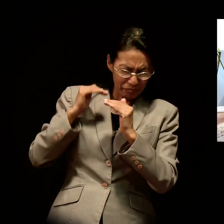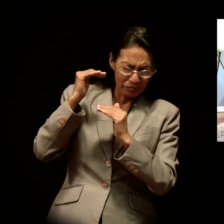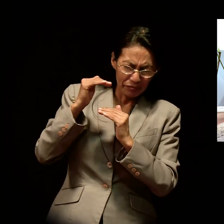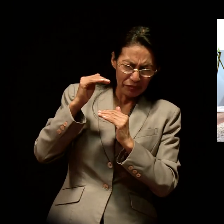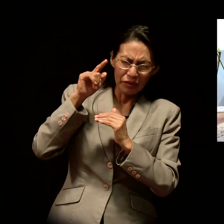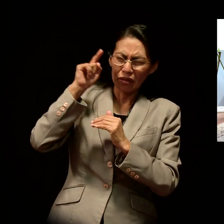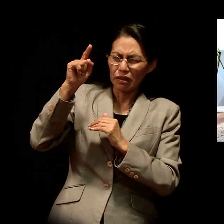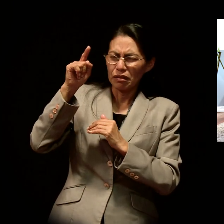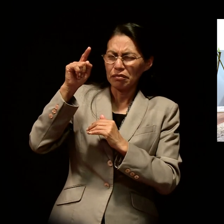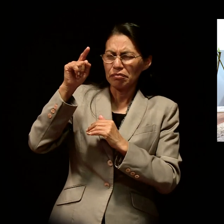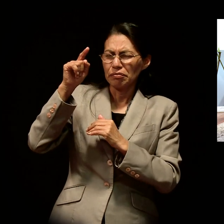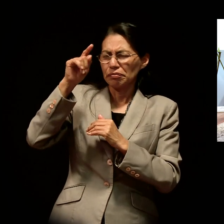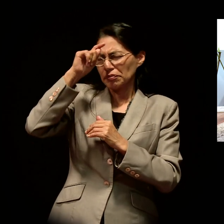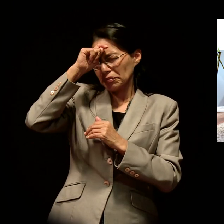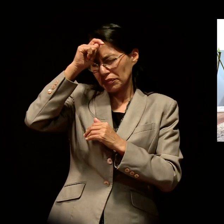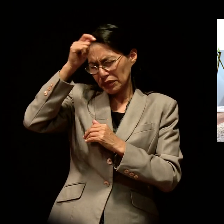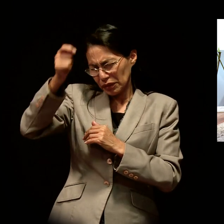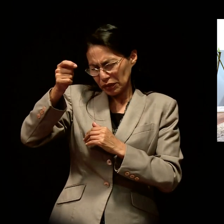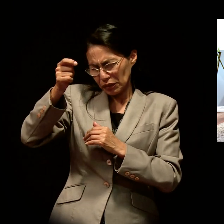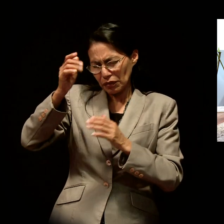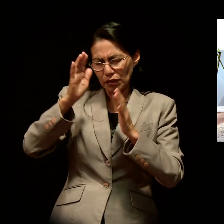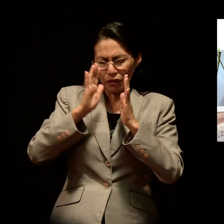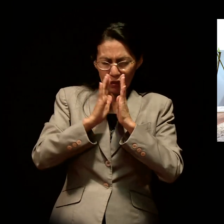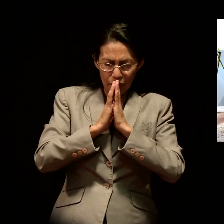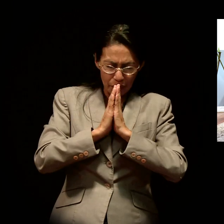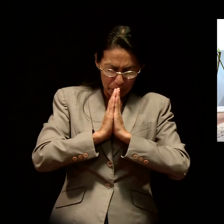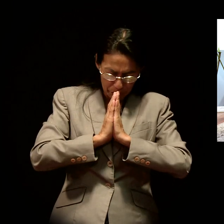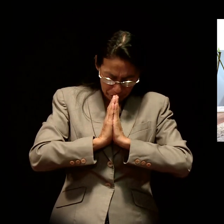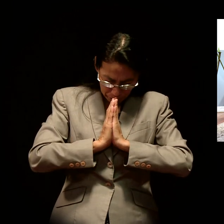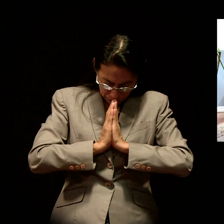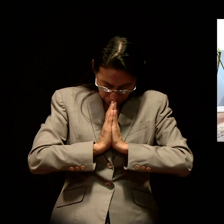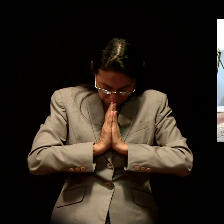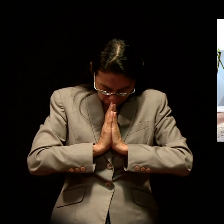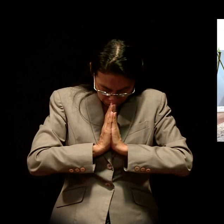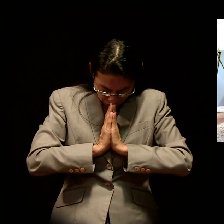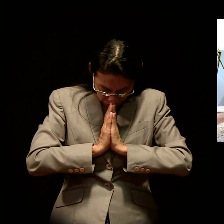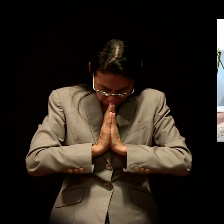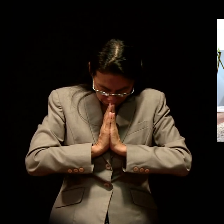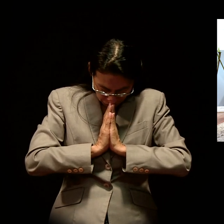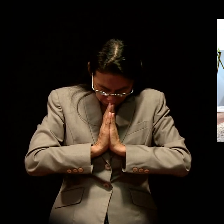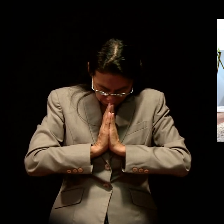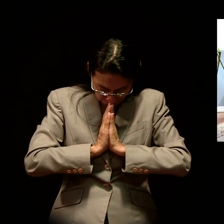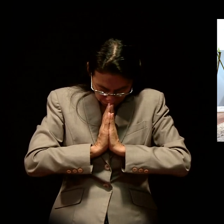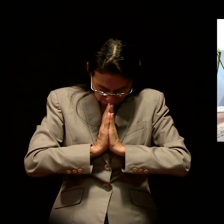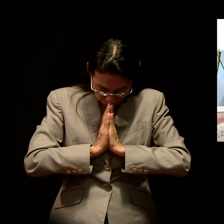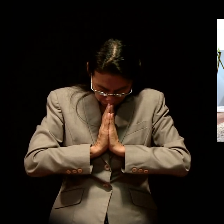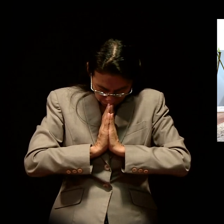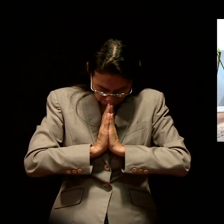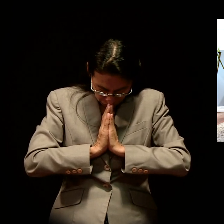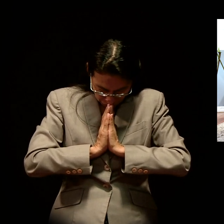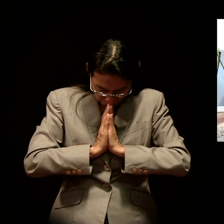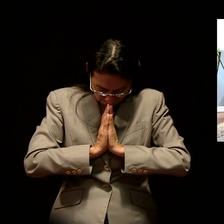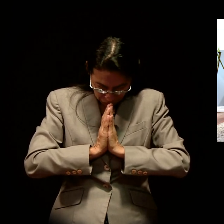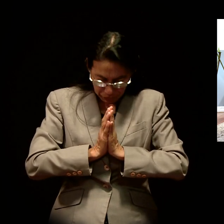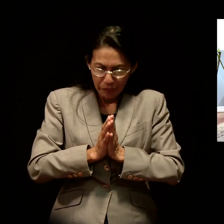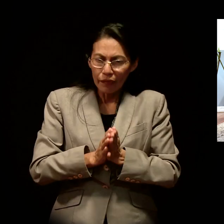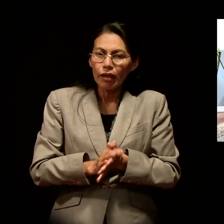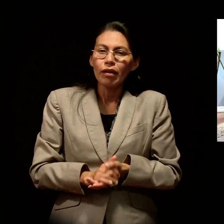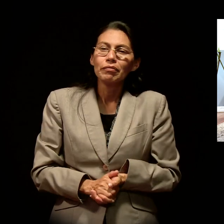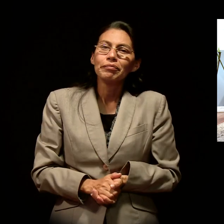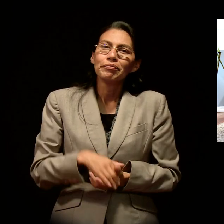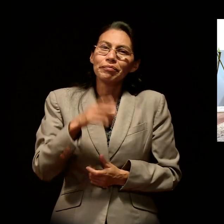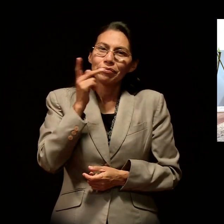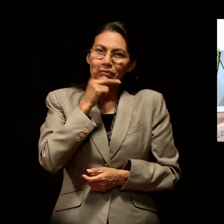reconocimiento como nuestro salvador y nuestro Señor en su bendito nombre lo pedimos todo